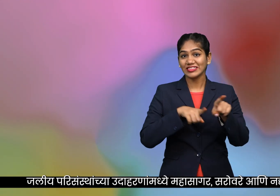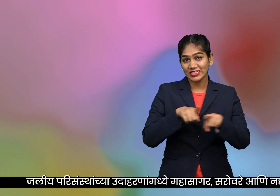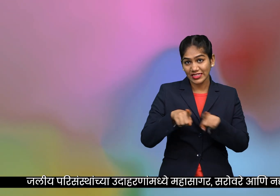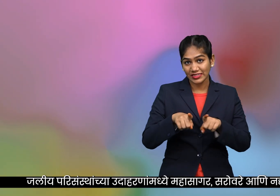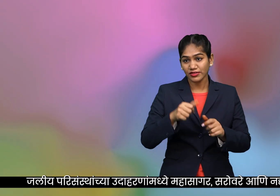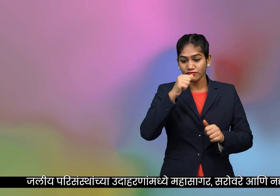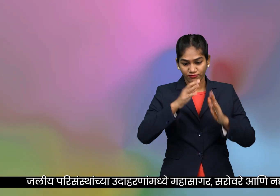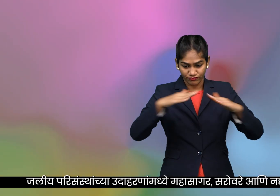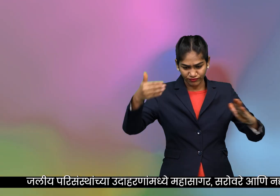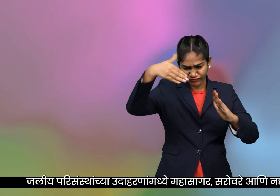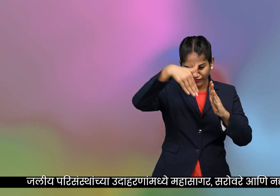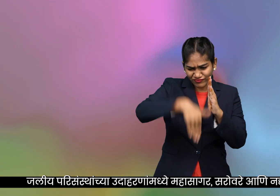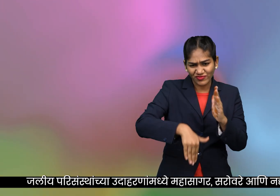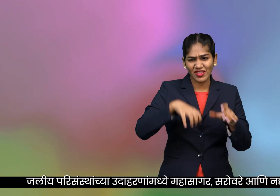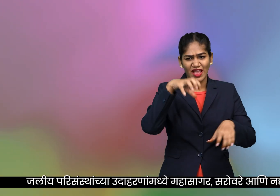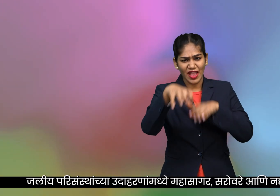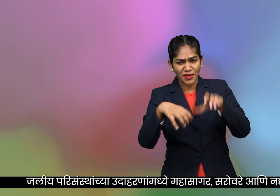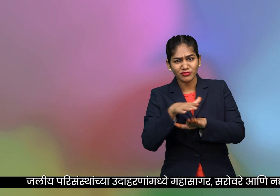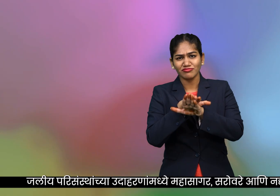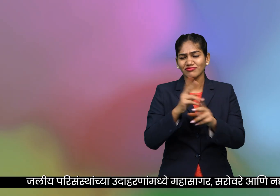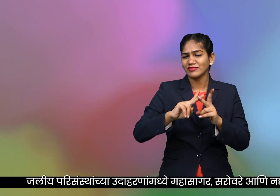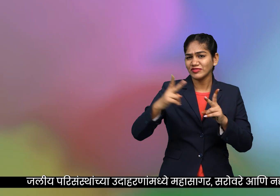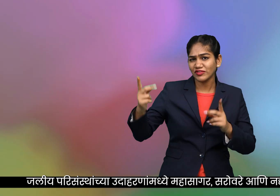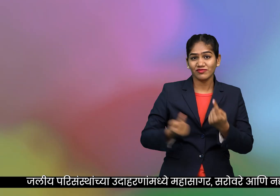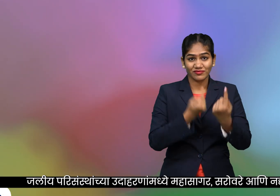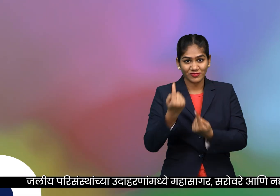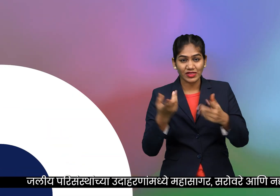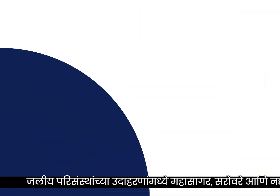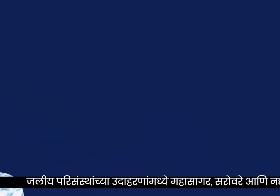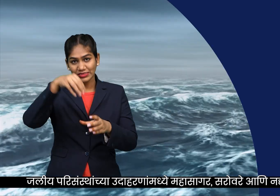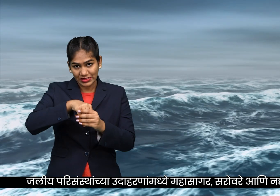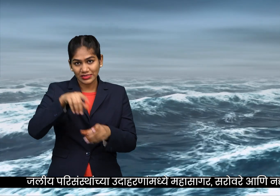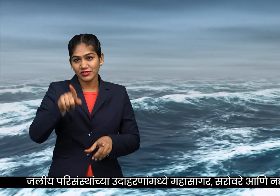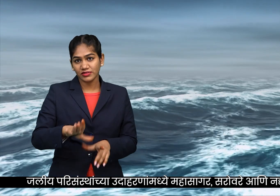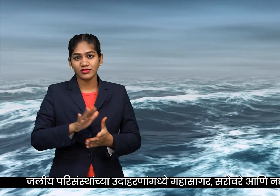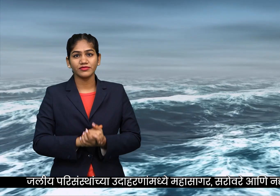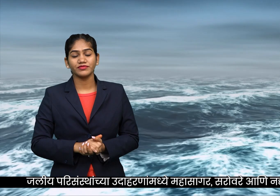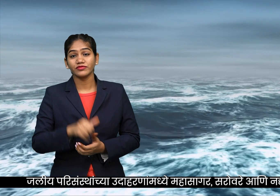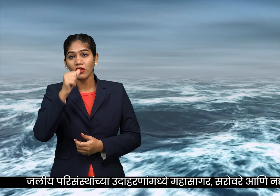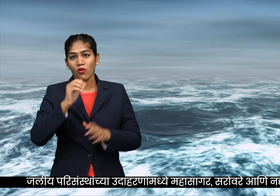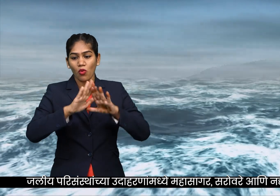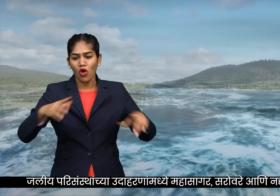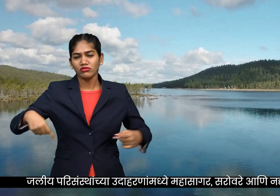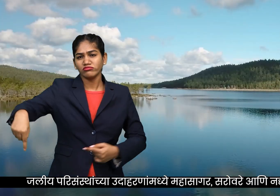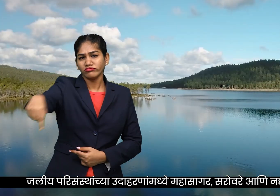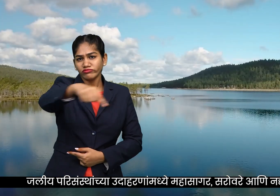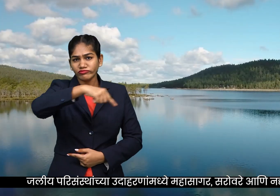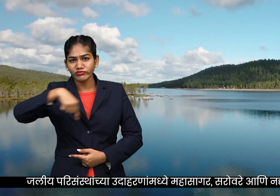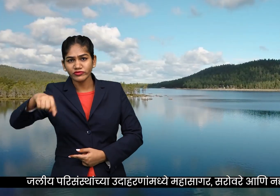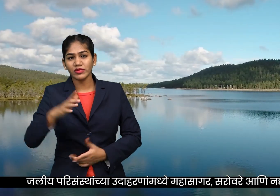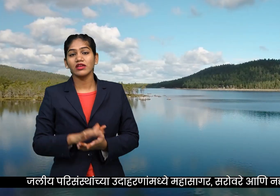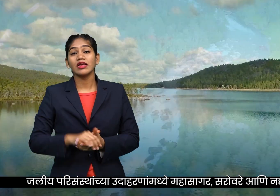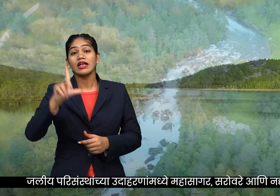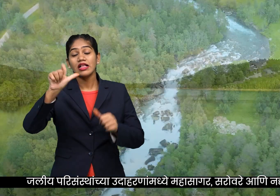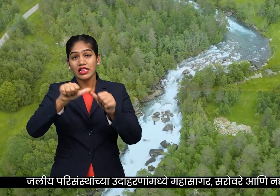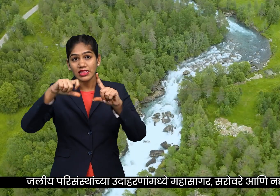जलीय परिस्थित्यांच्या उदाहरणांमध्ये महासागर, सरोवरे आणि नद्या